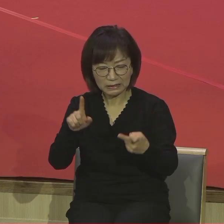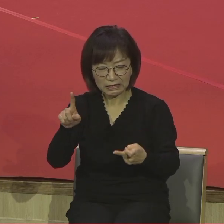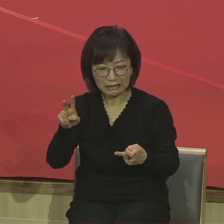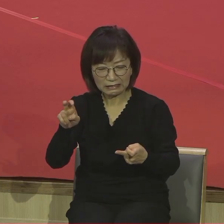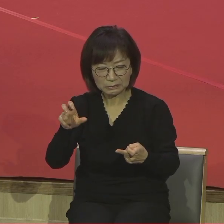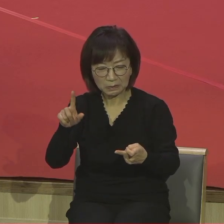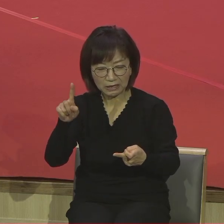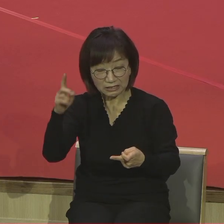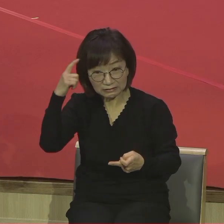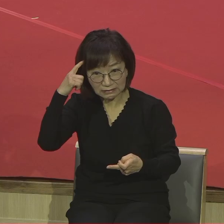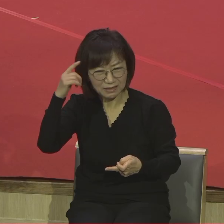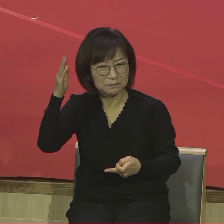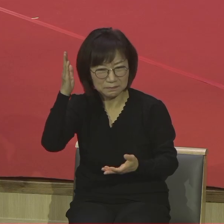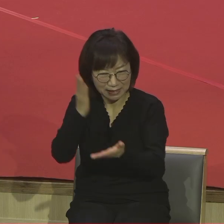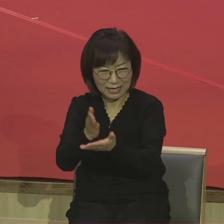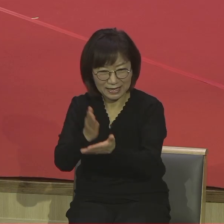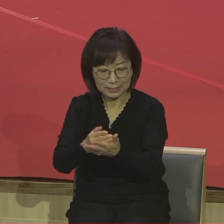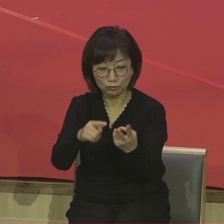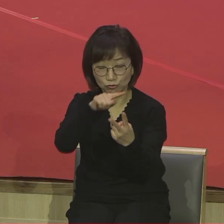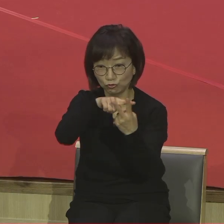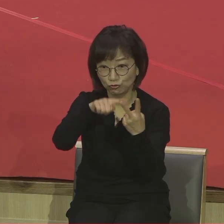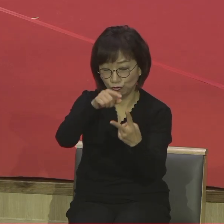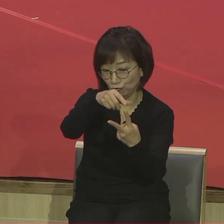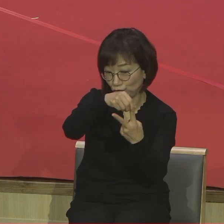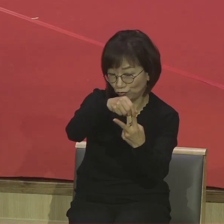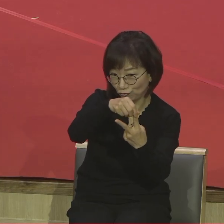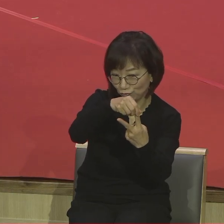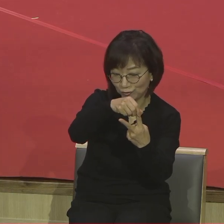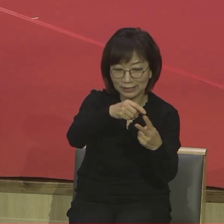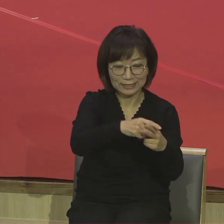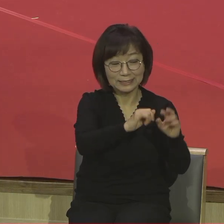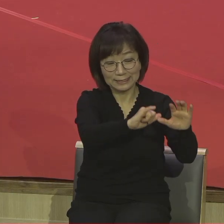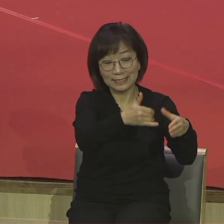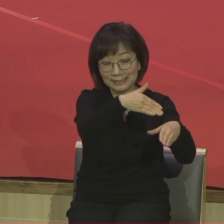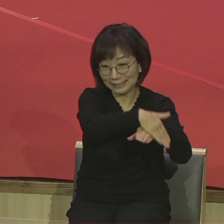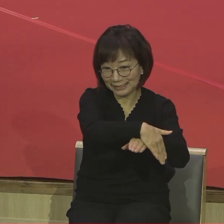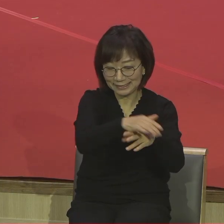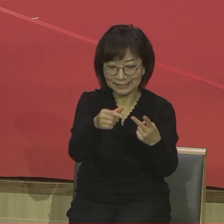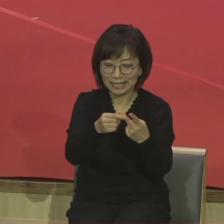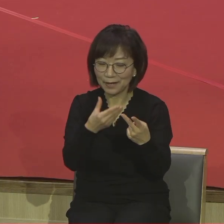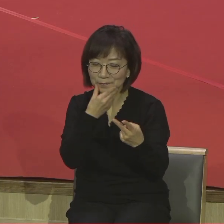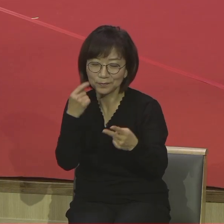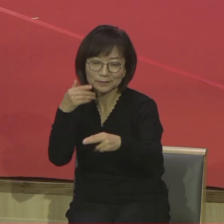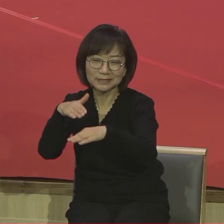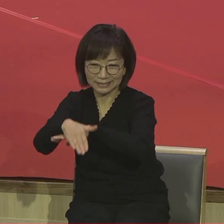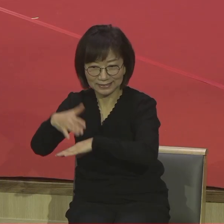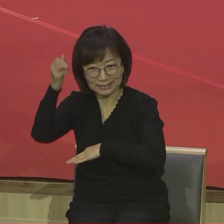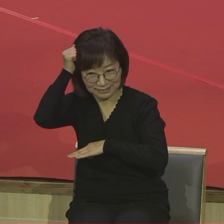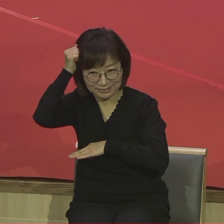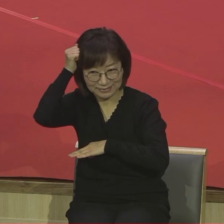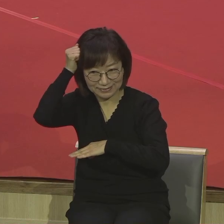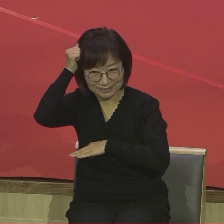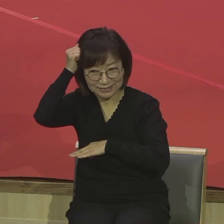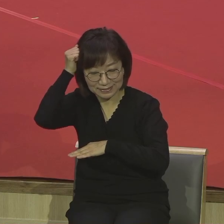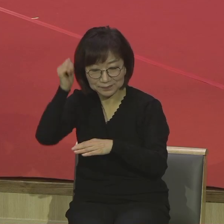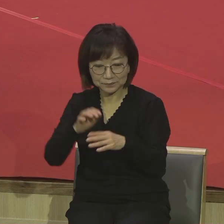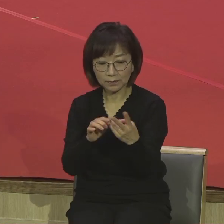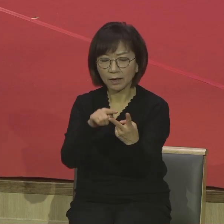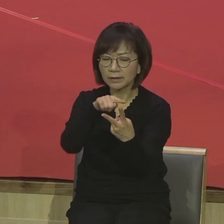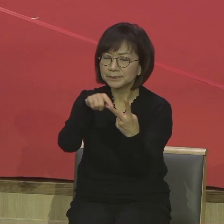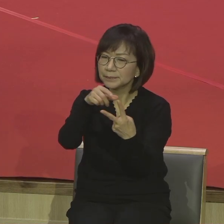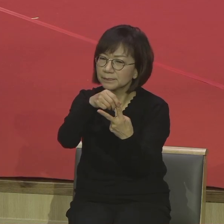돼요. 하나는 세상적인 관점입니다. 또 다른 하나는 복음적 관점입니다. 이